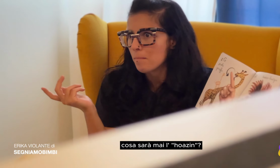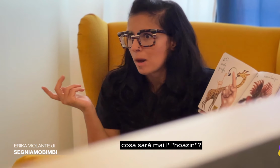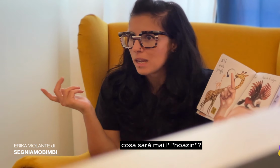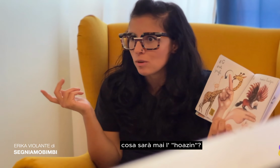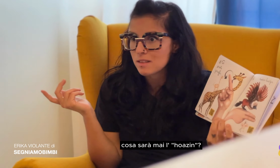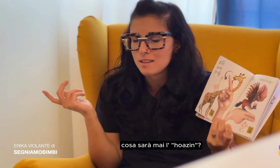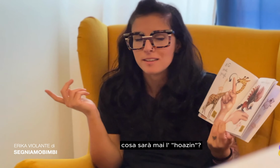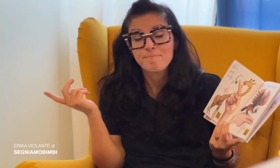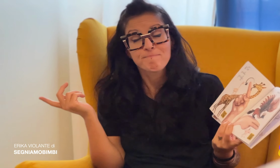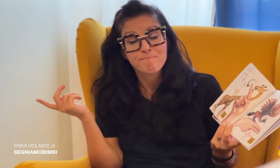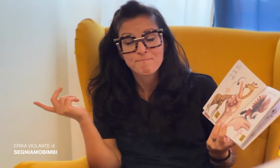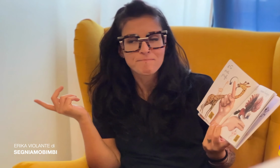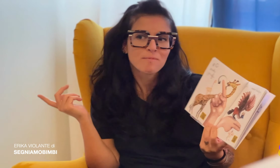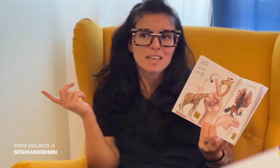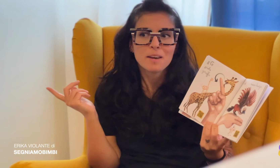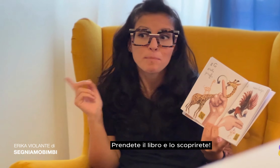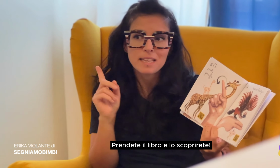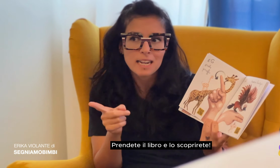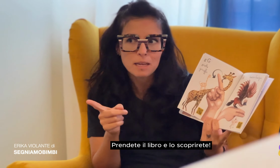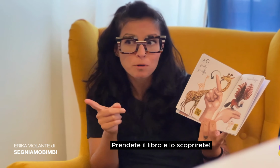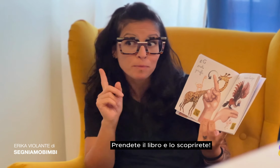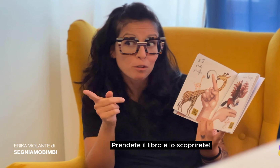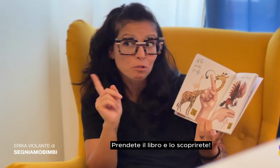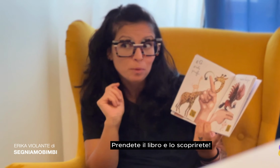mai l'oazin? Prendete il libro e lo scoprirete.